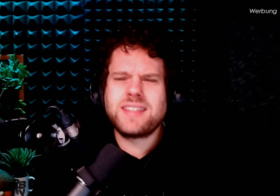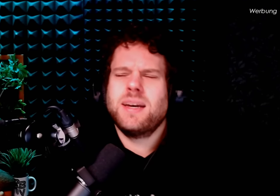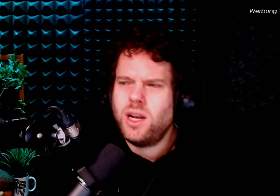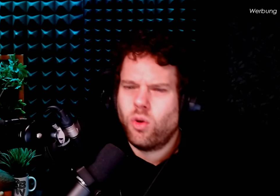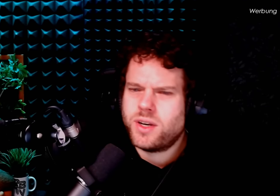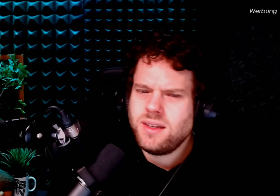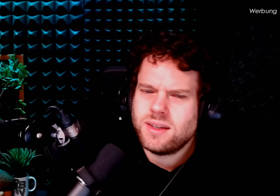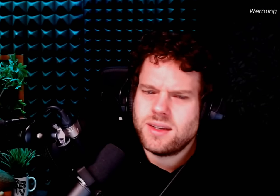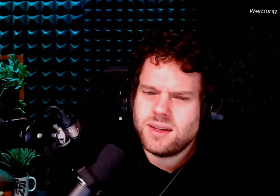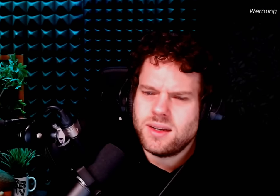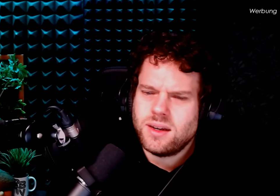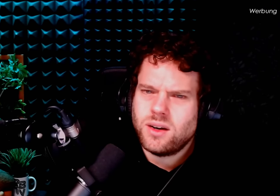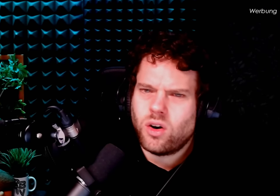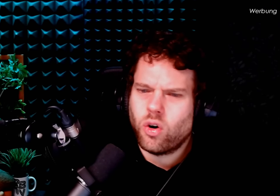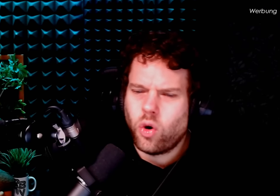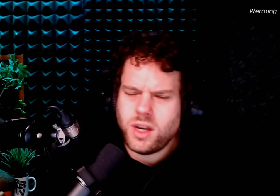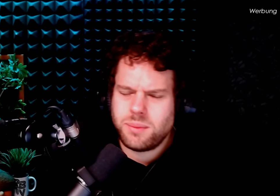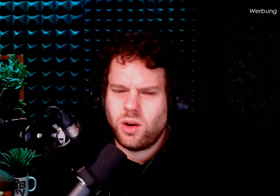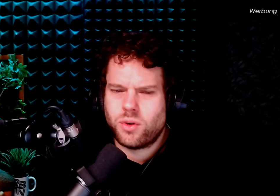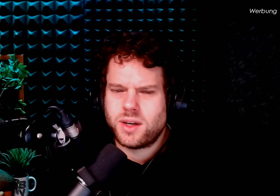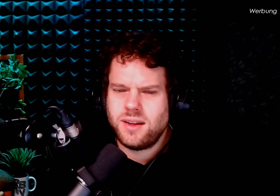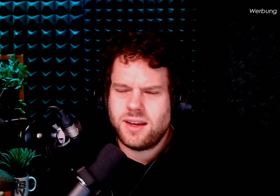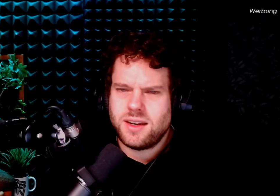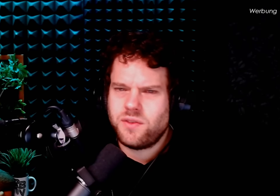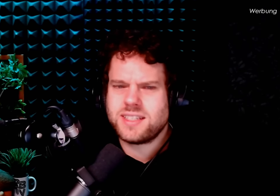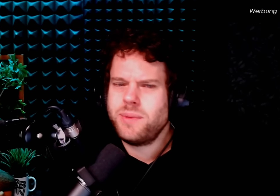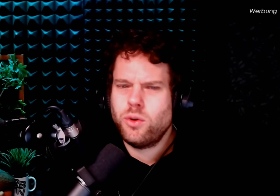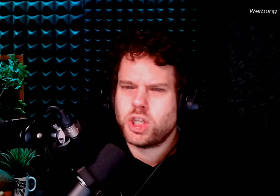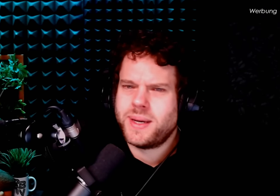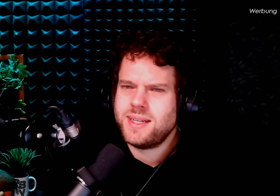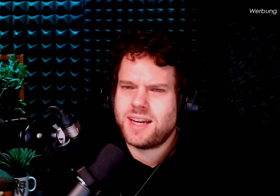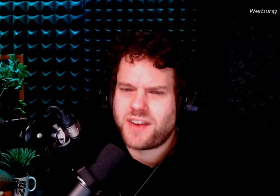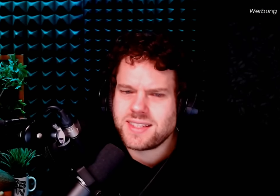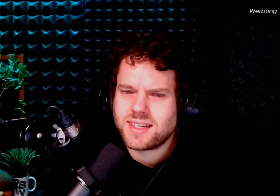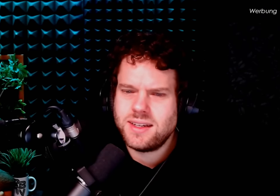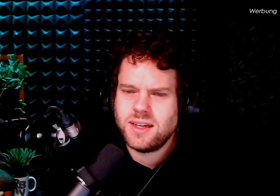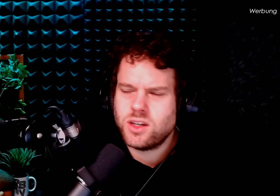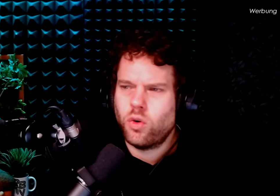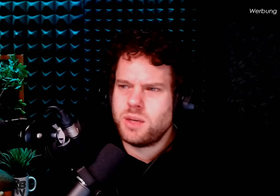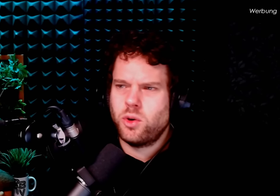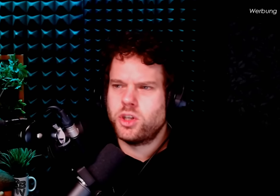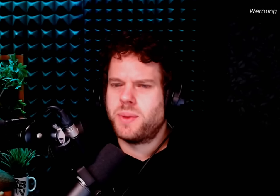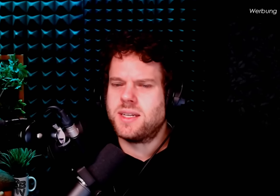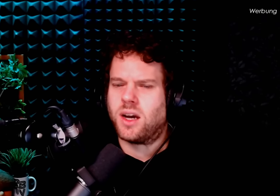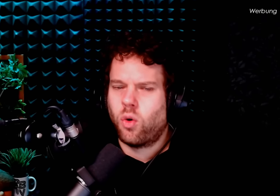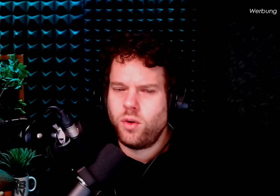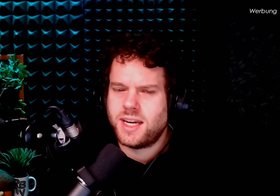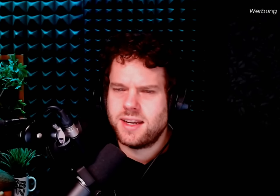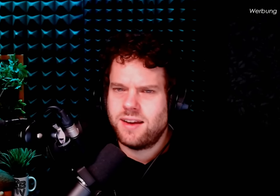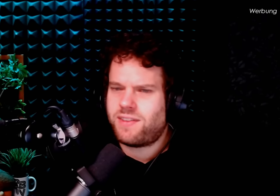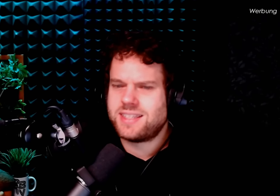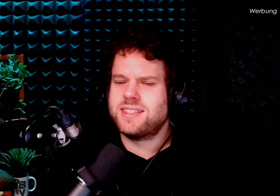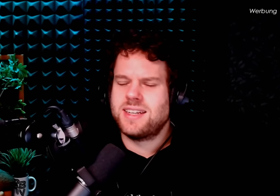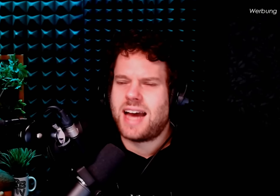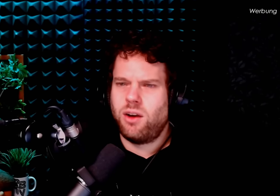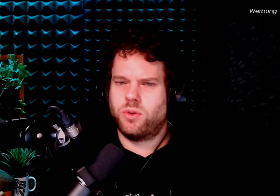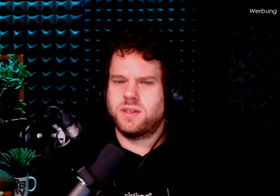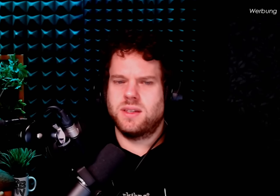Aber Wassermelone und Honigmelone, die Wassermelone schmeckt nicht nach Wasser, die Honigmelone schmeckt nicht nach Honig. Was ist denn da los?